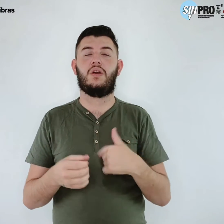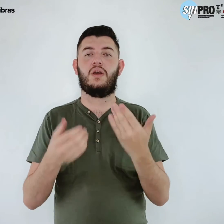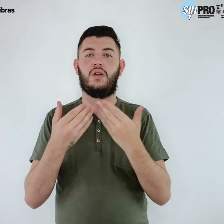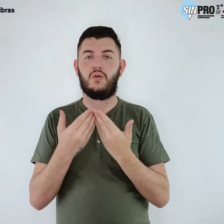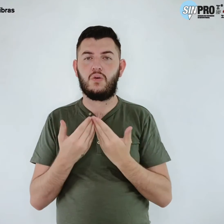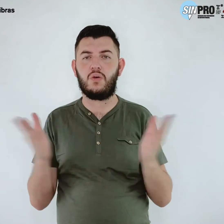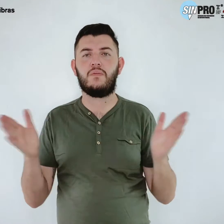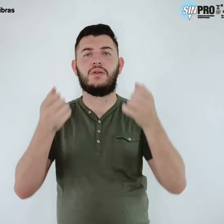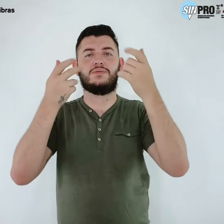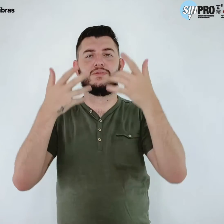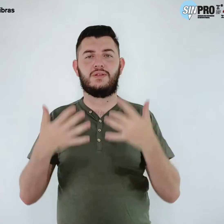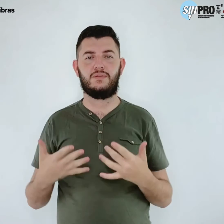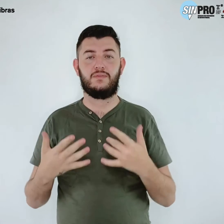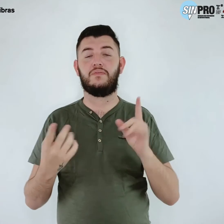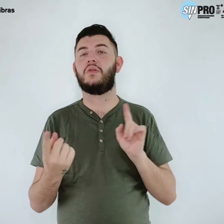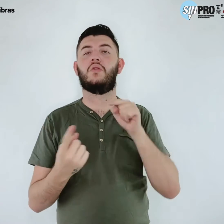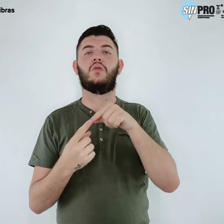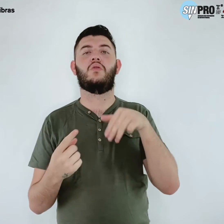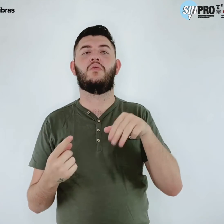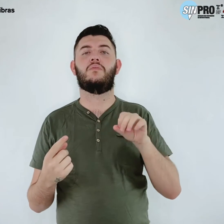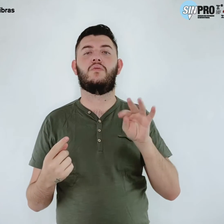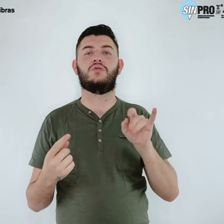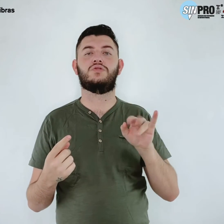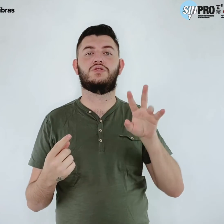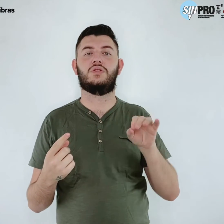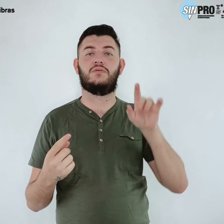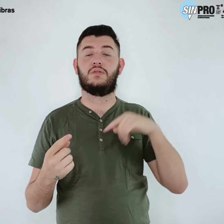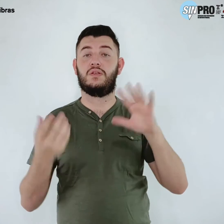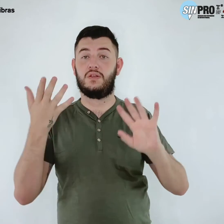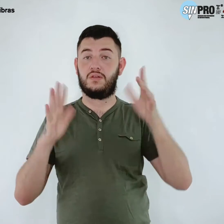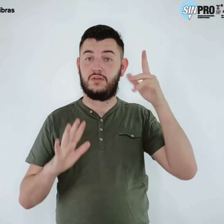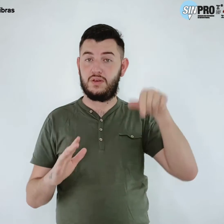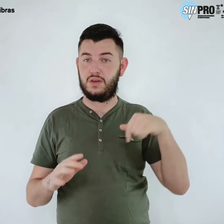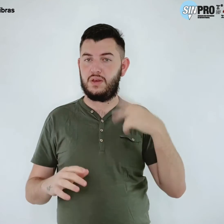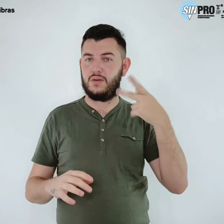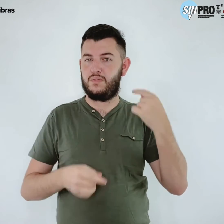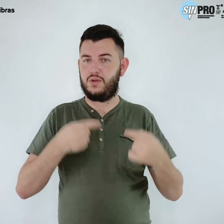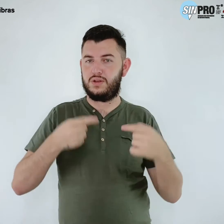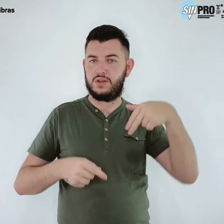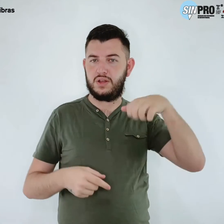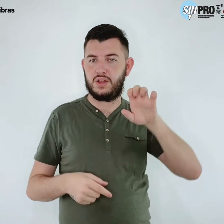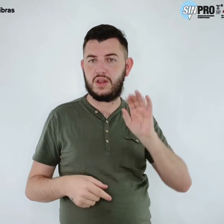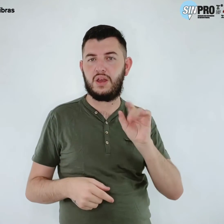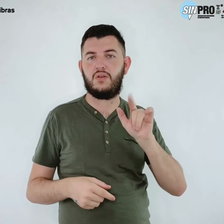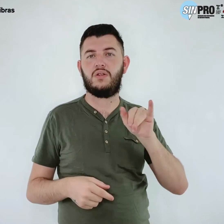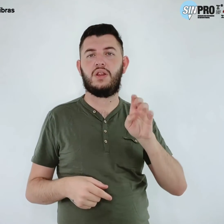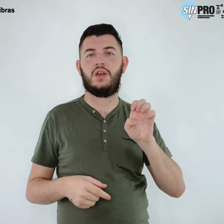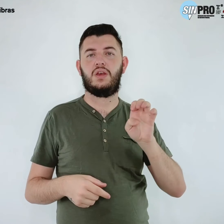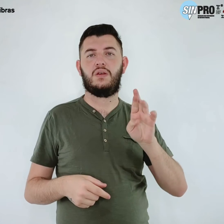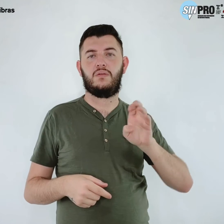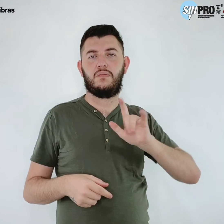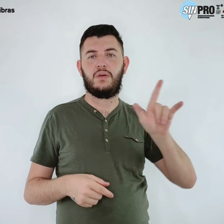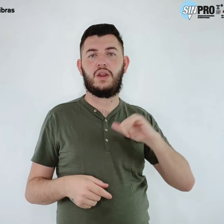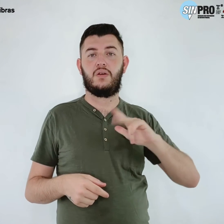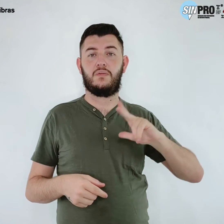2021. Isso é só o começo da explicação. O motivo dessa situação é a política neoliberal